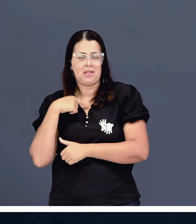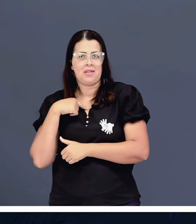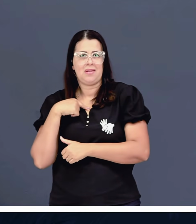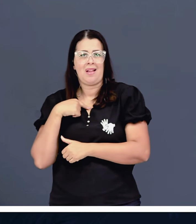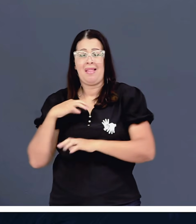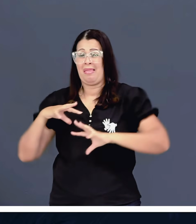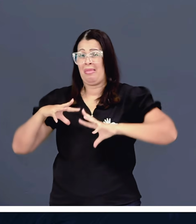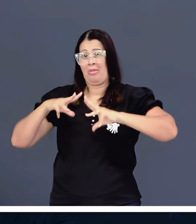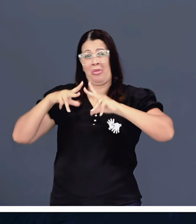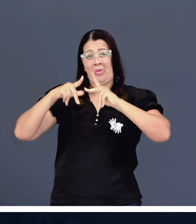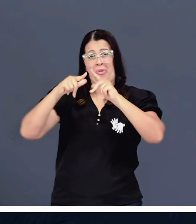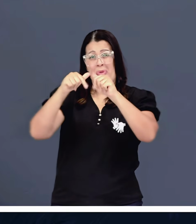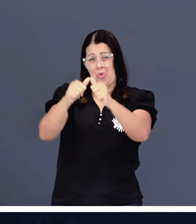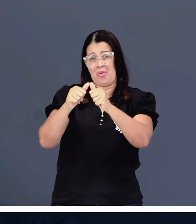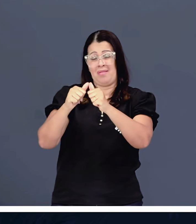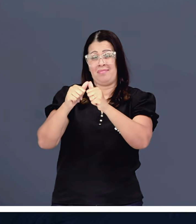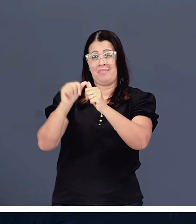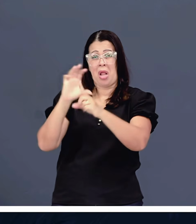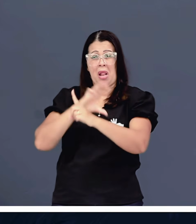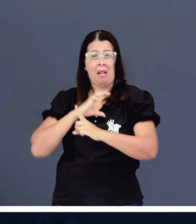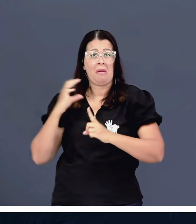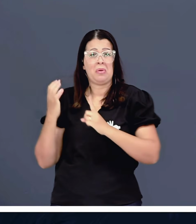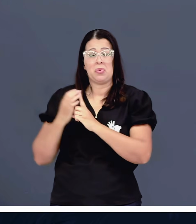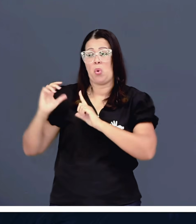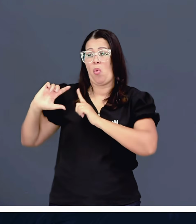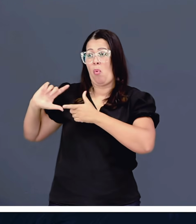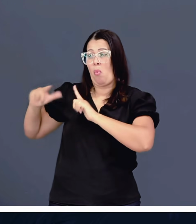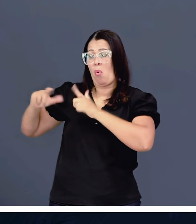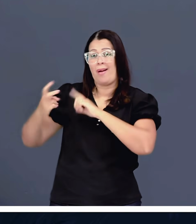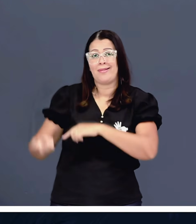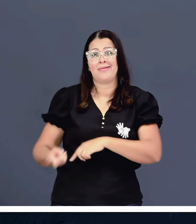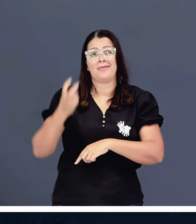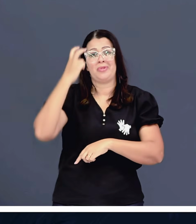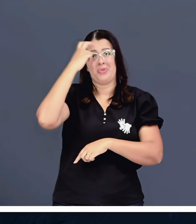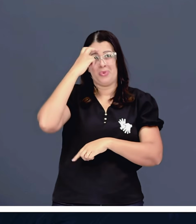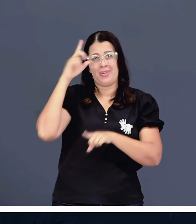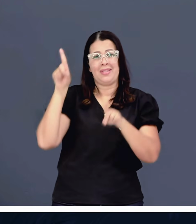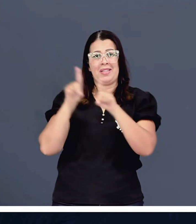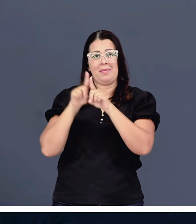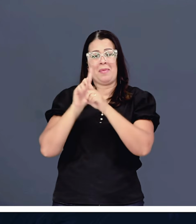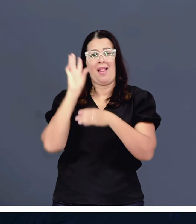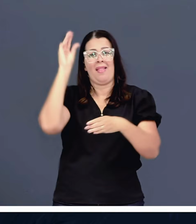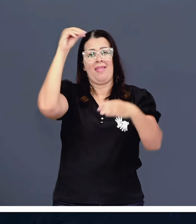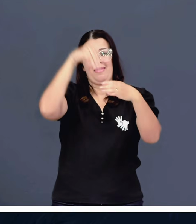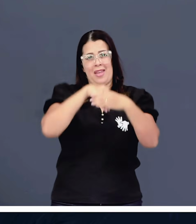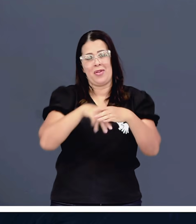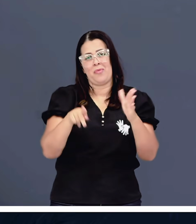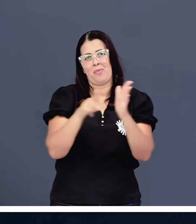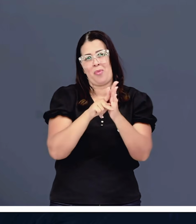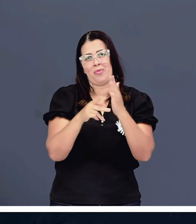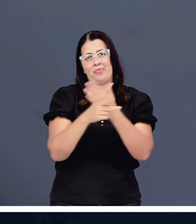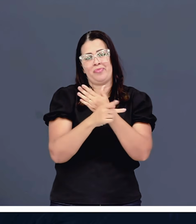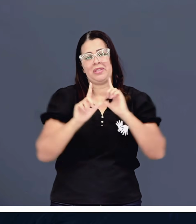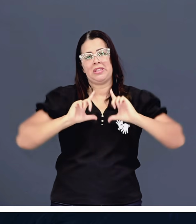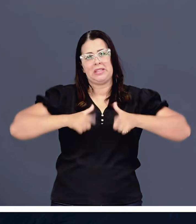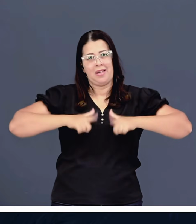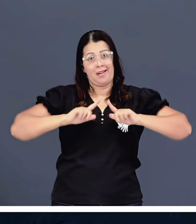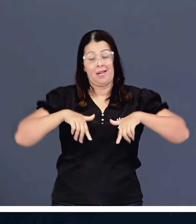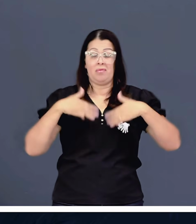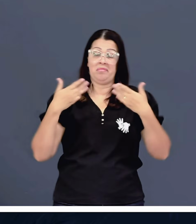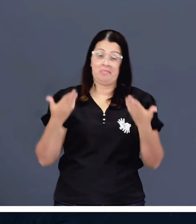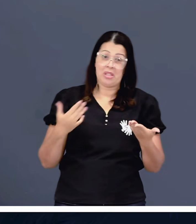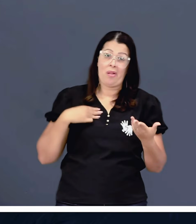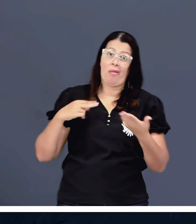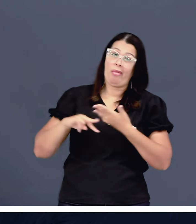traz todo esse culto e toda essa cultura para dentro de Israel. E obviamente que isso